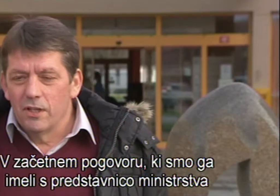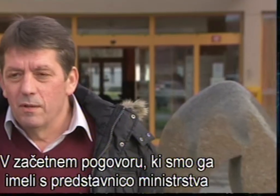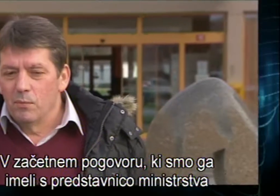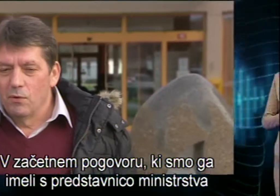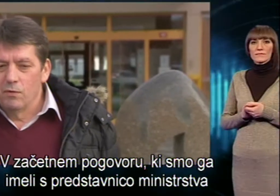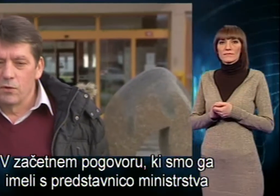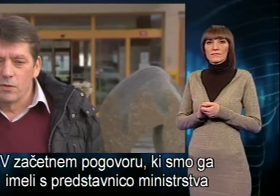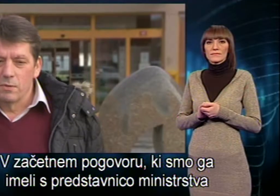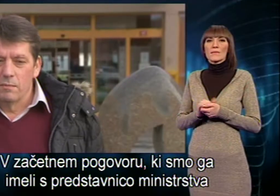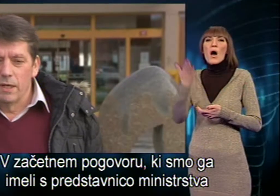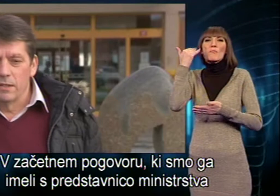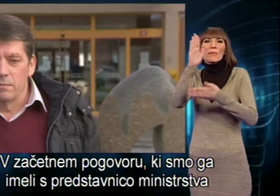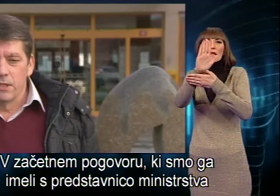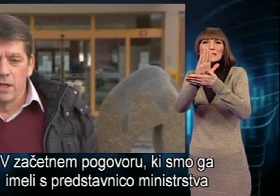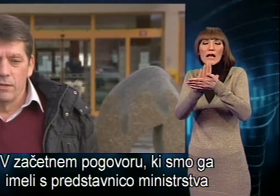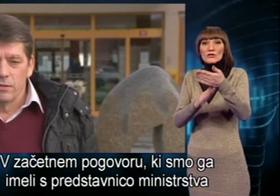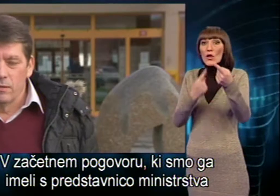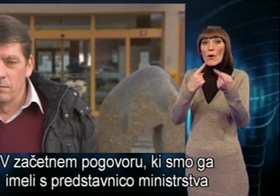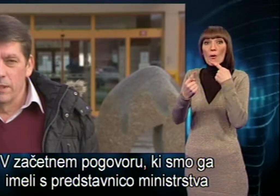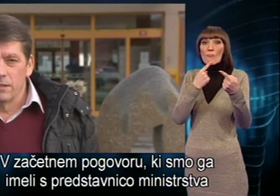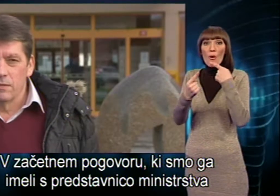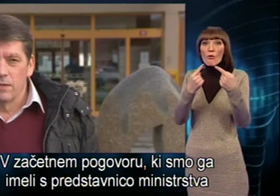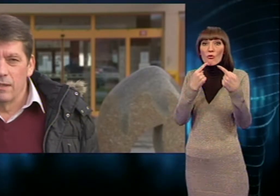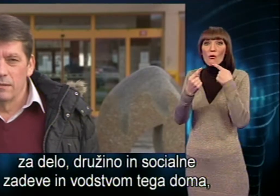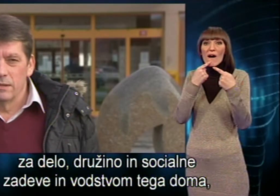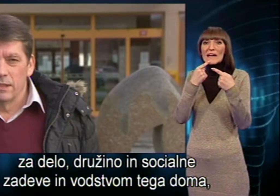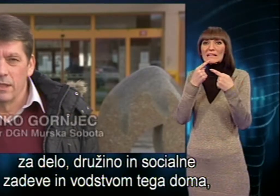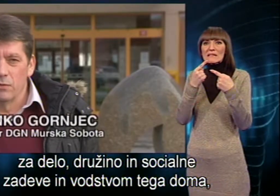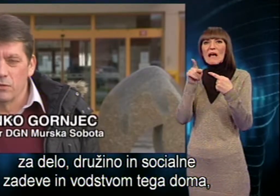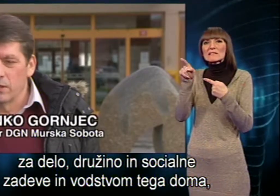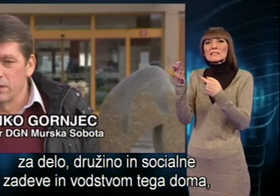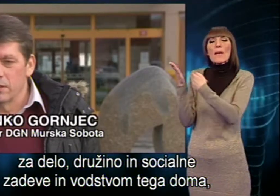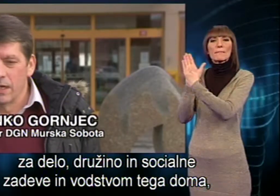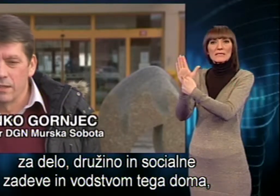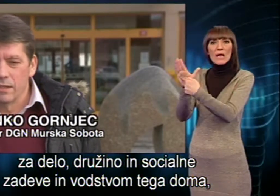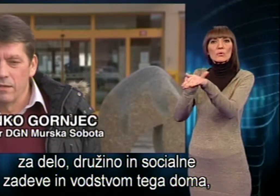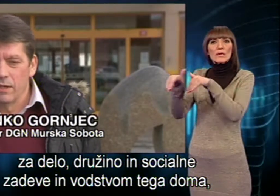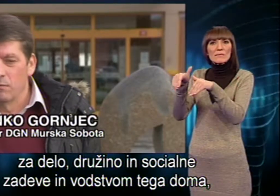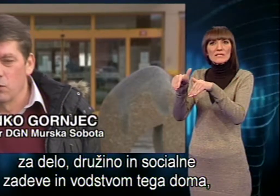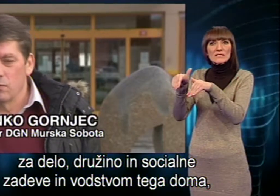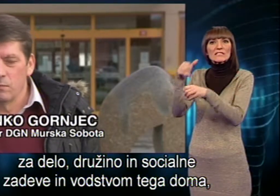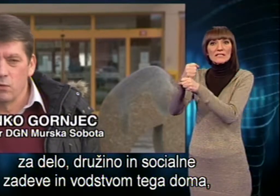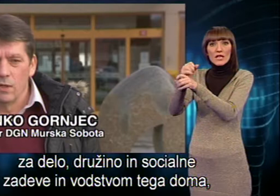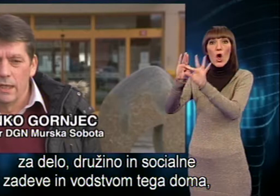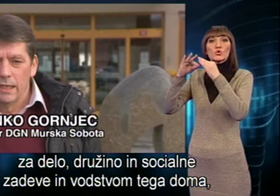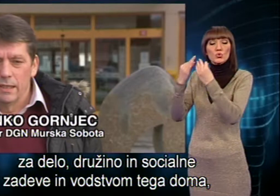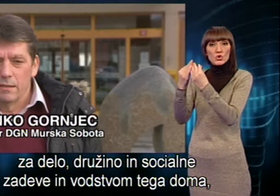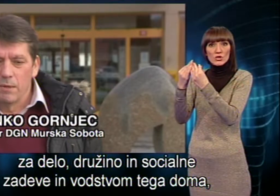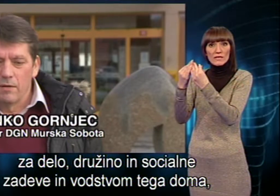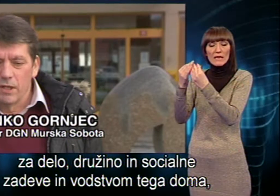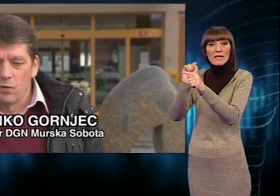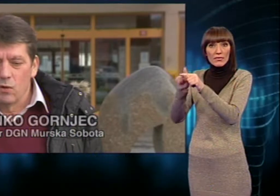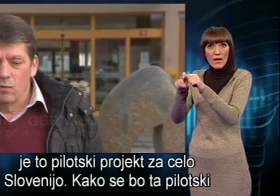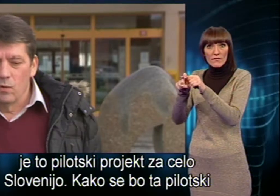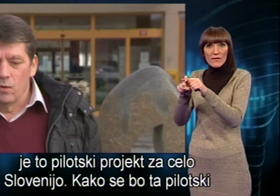V začetnem pogovoru, ko smo ga imeli z predstavnico Ministrstva za delo, družino, socialne zadeve in vodstvom tu,